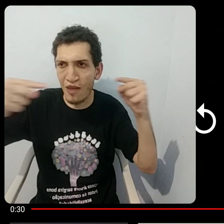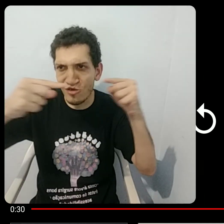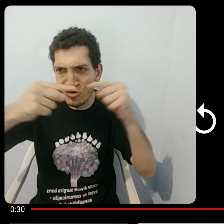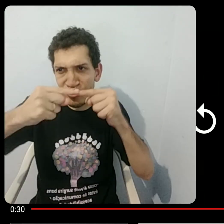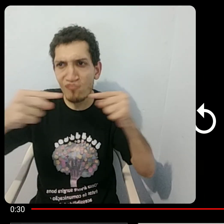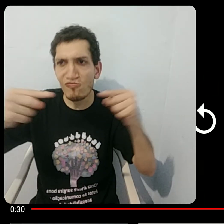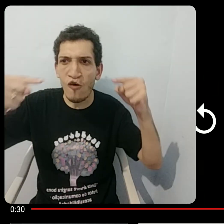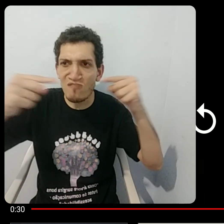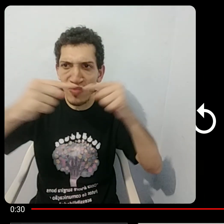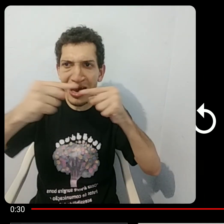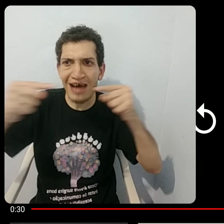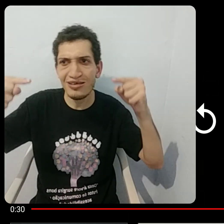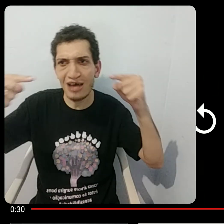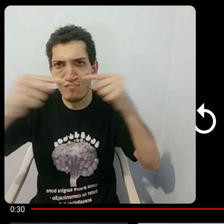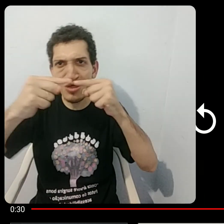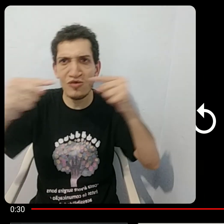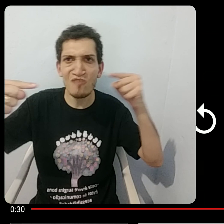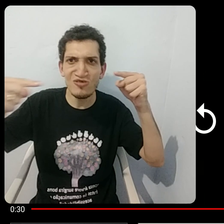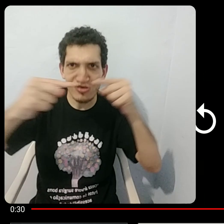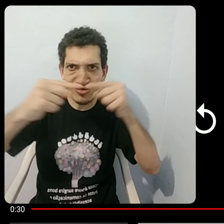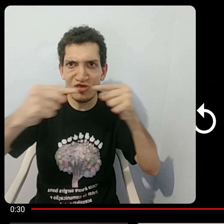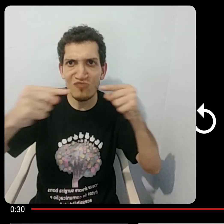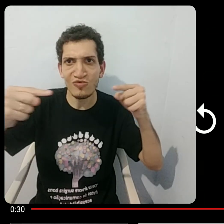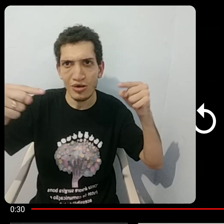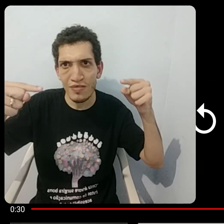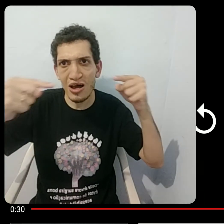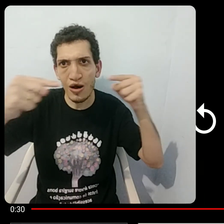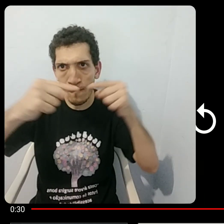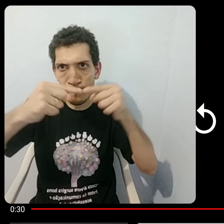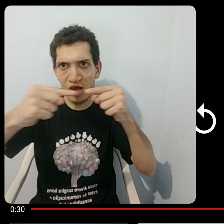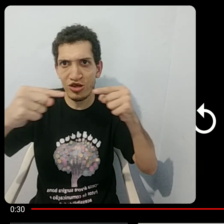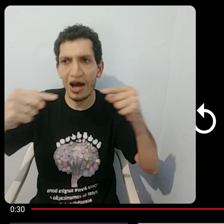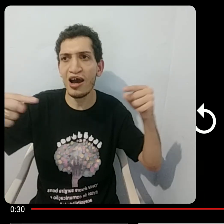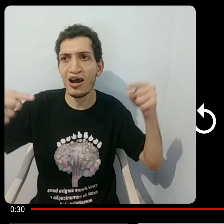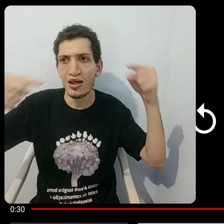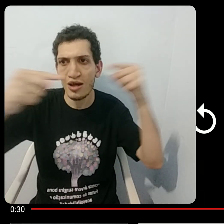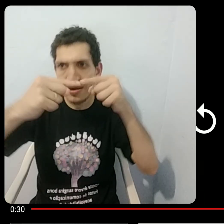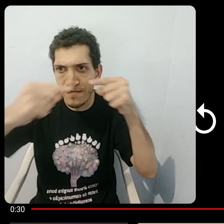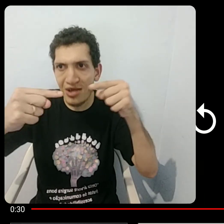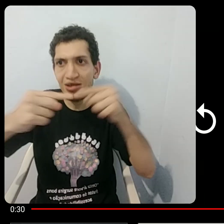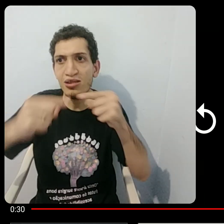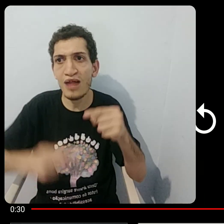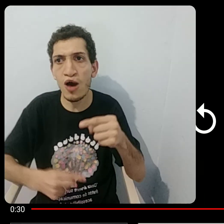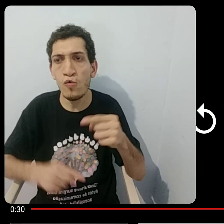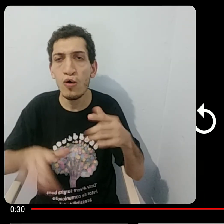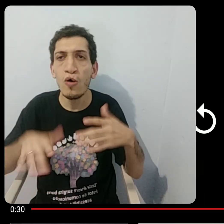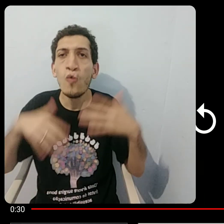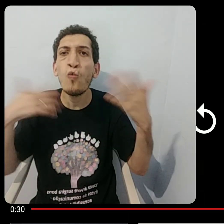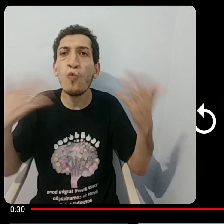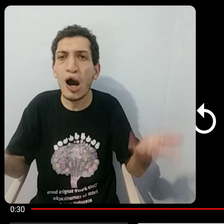aí ele continua, se aplica, objetivo, né, o PA, vai ser sinal,